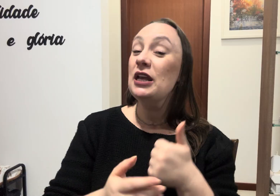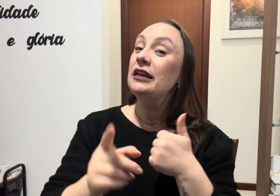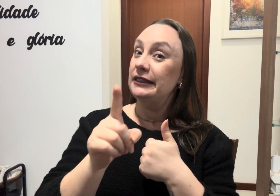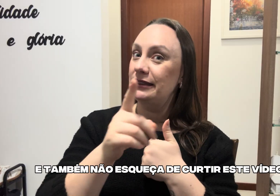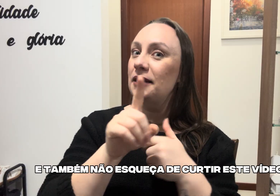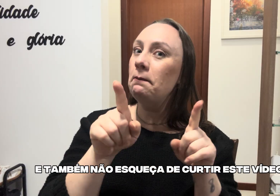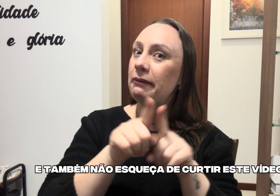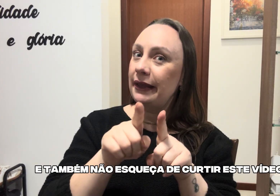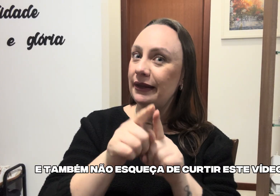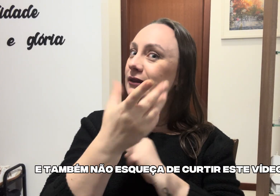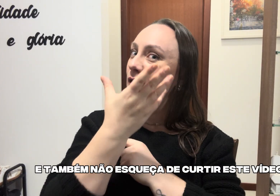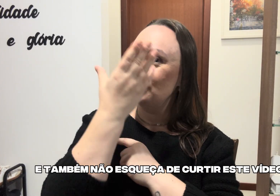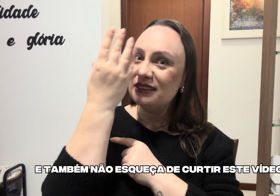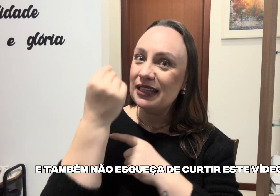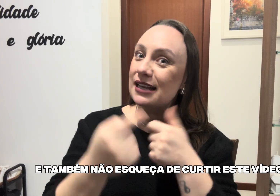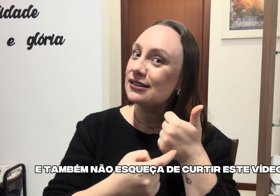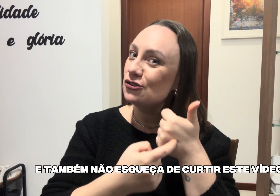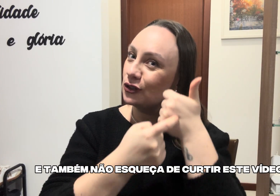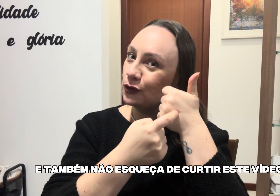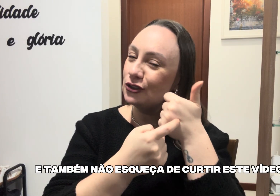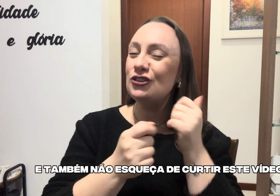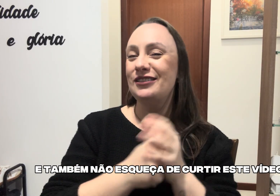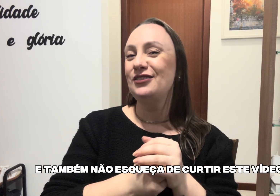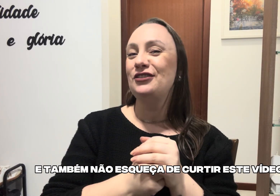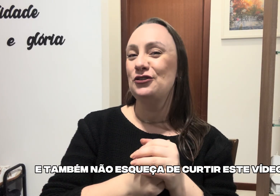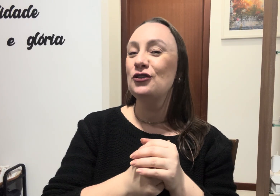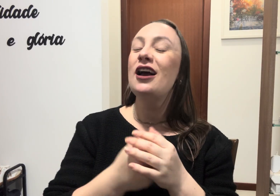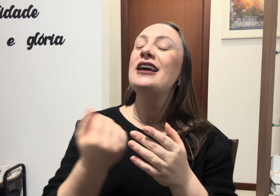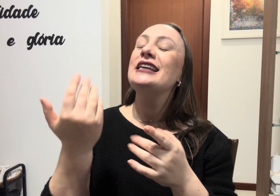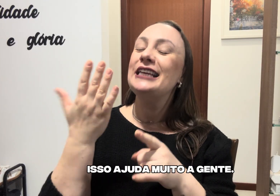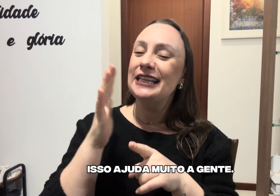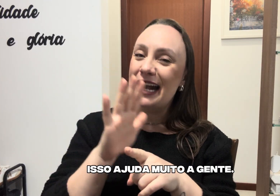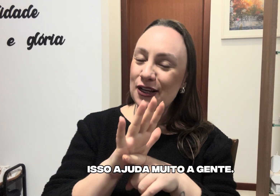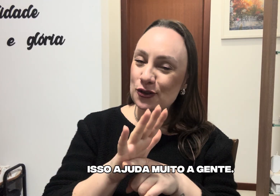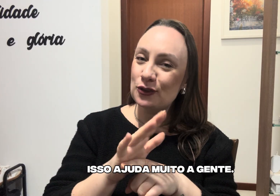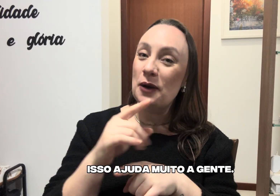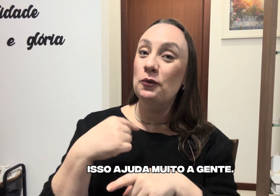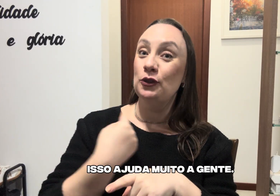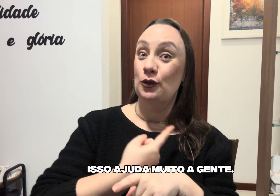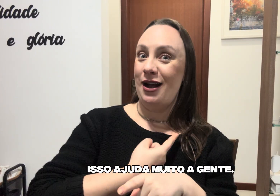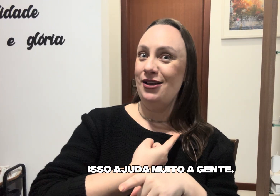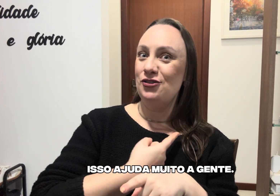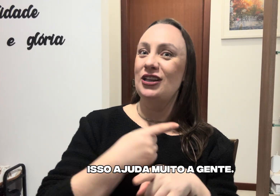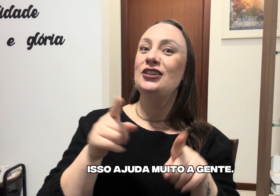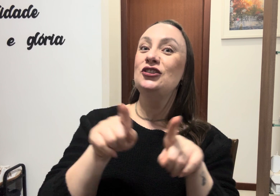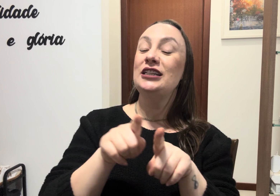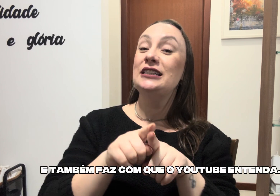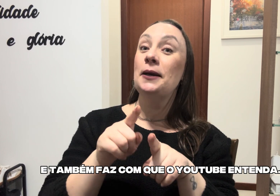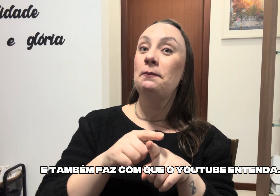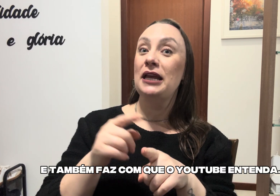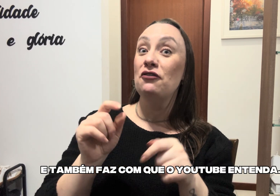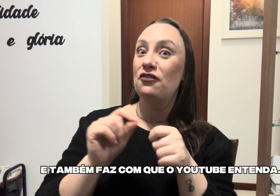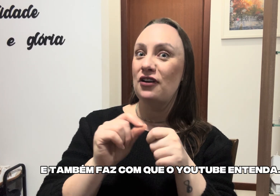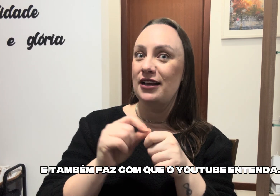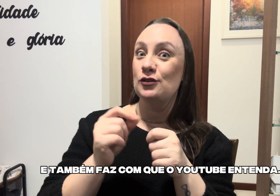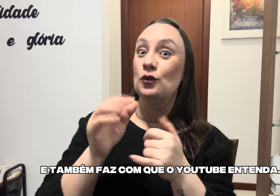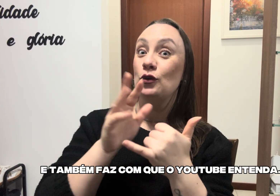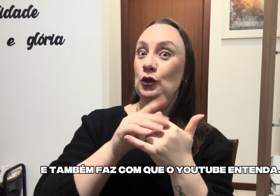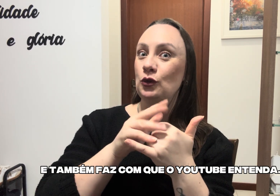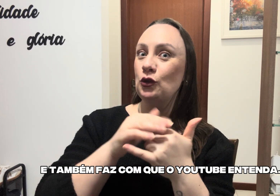E também não esquece de curtir esse vídeo, que ajuda muito a gente e também faz com que o